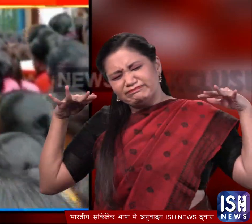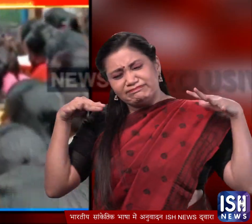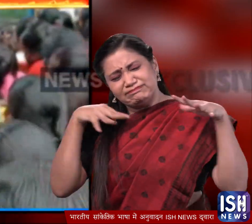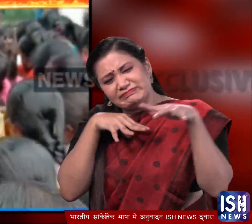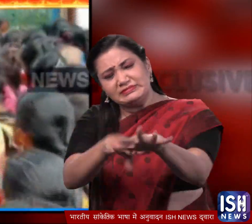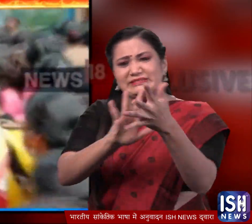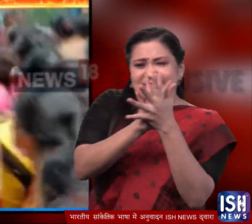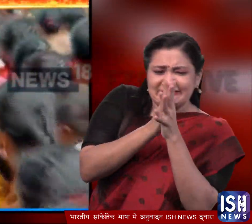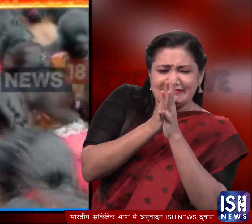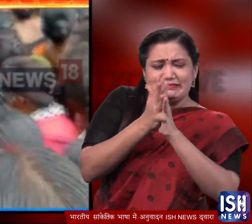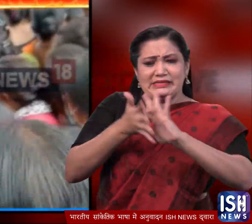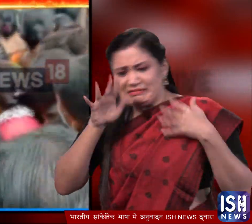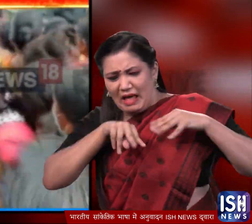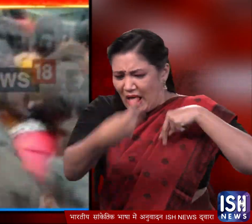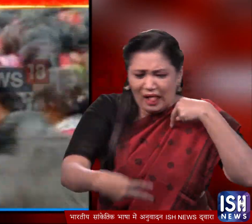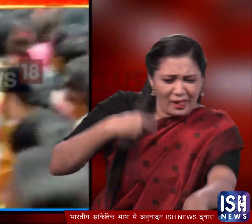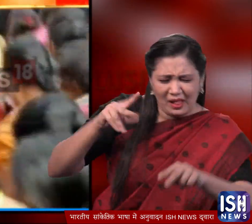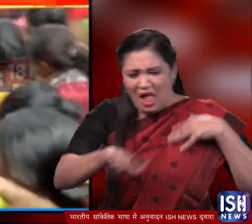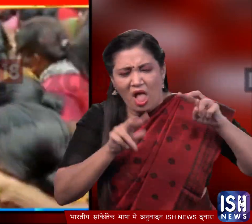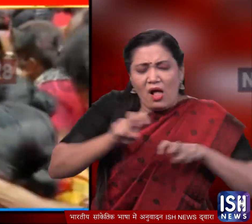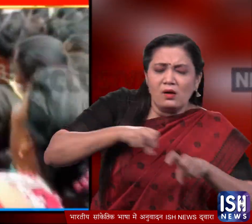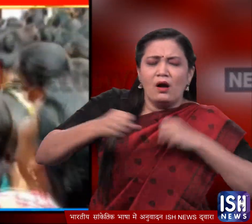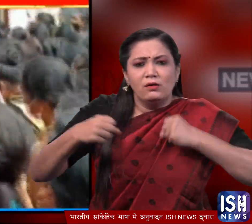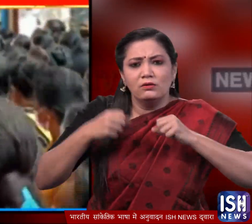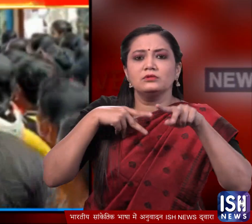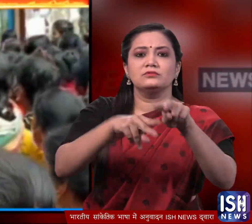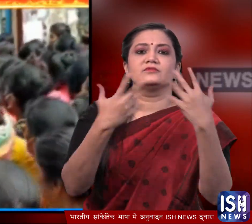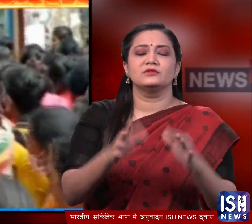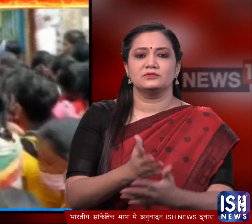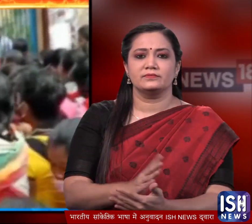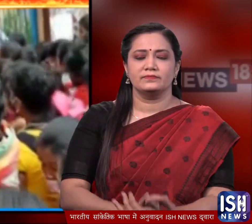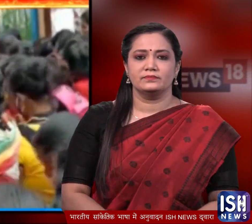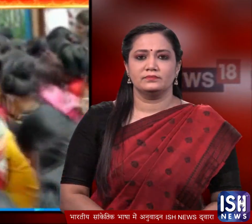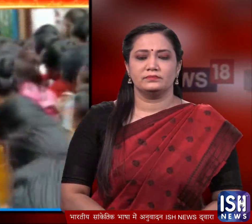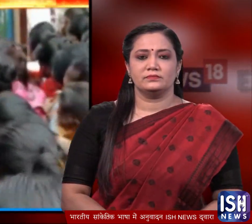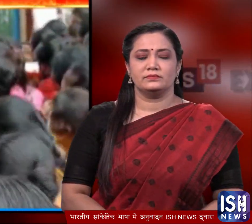हो गई और लोग एक दूसरे को रौंदते हुए वैक्सीन सेंटर के अंदर जाने लगे।